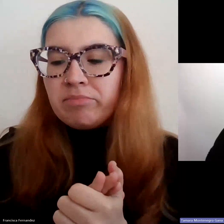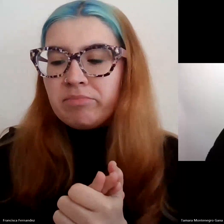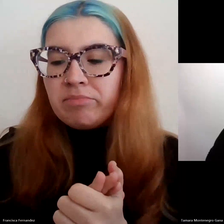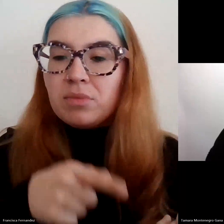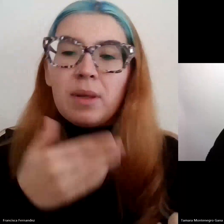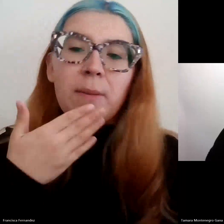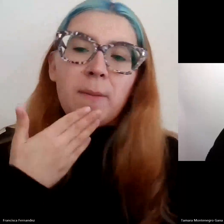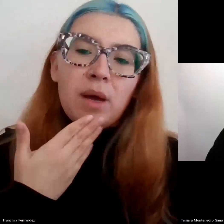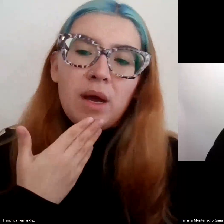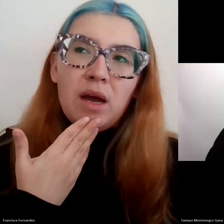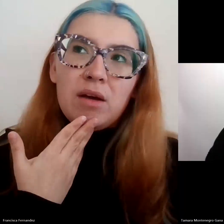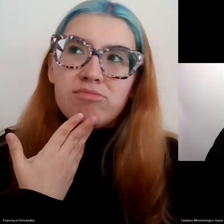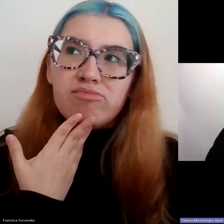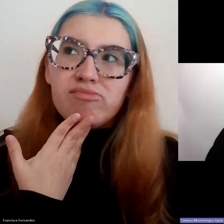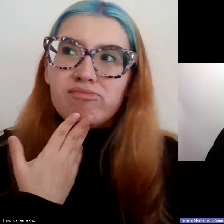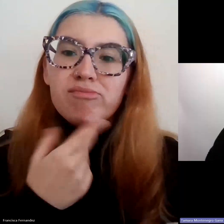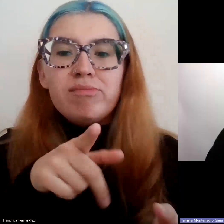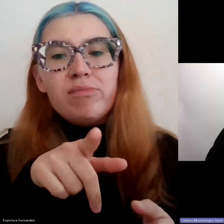entender.